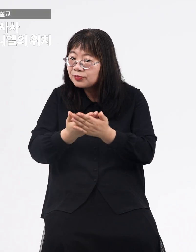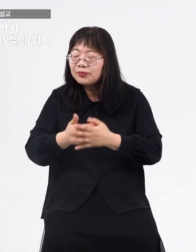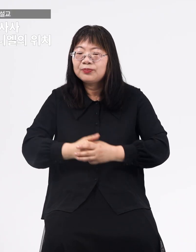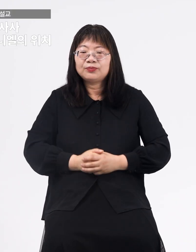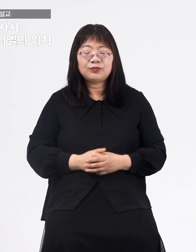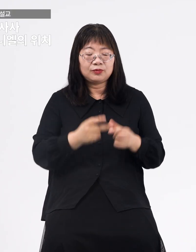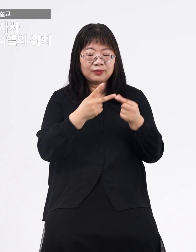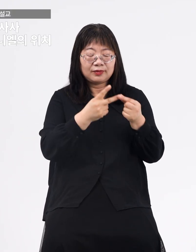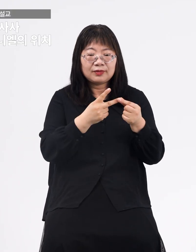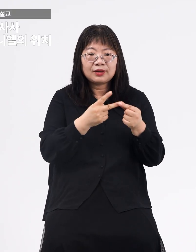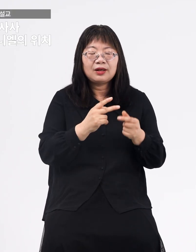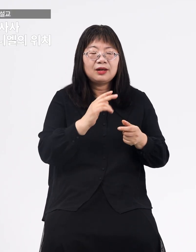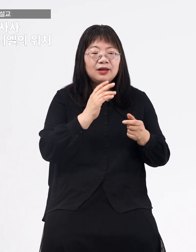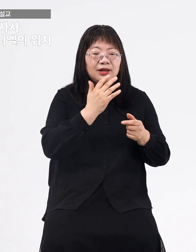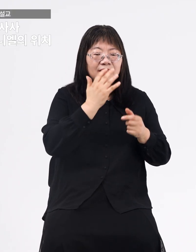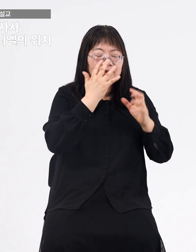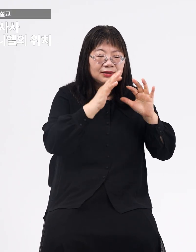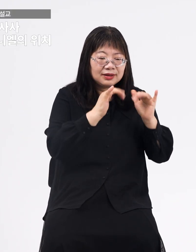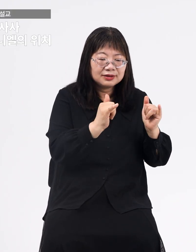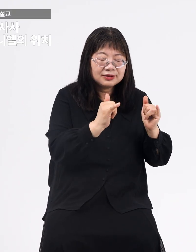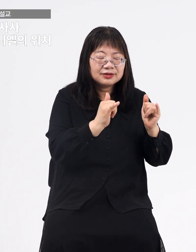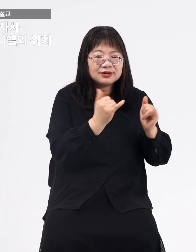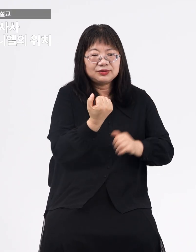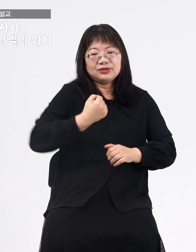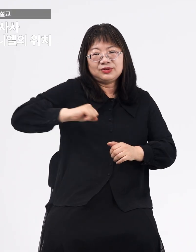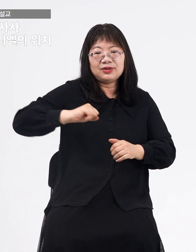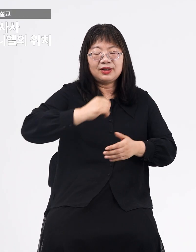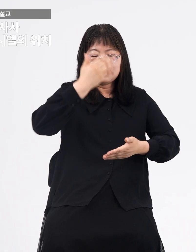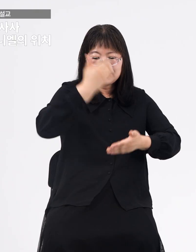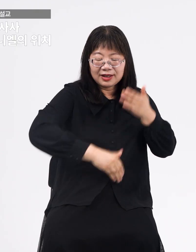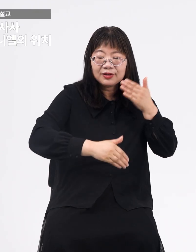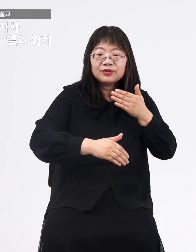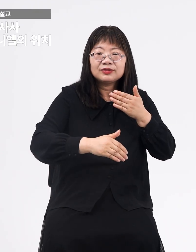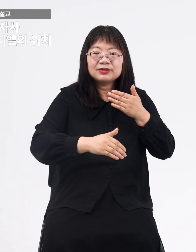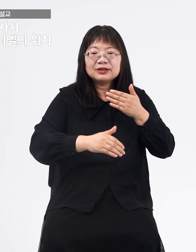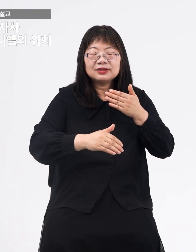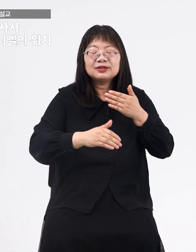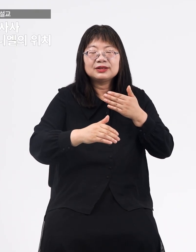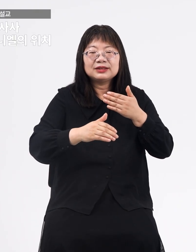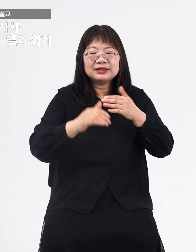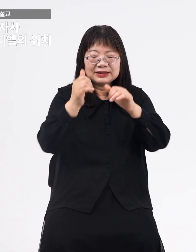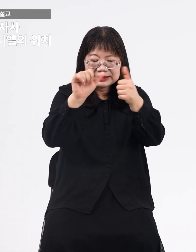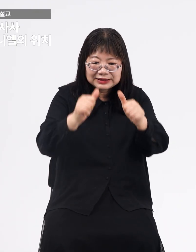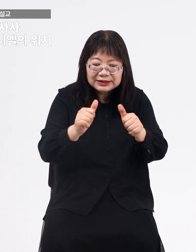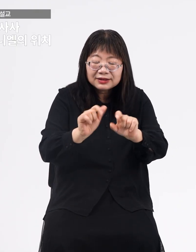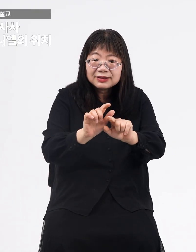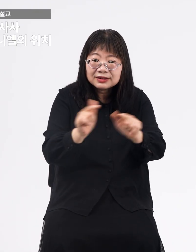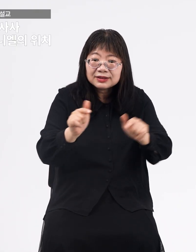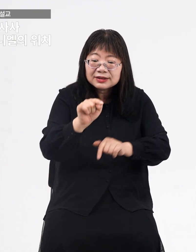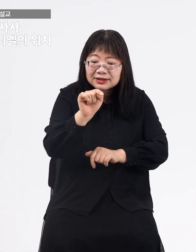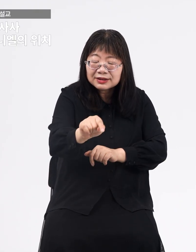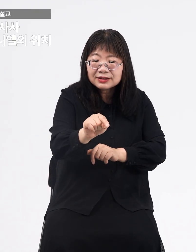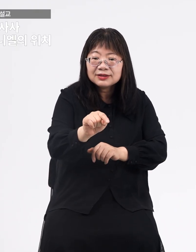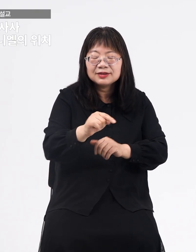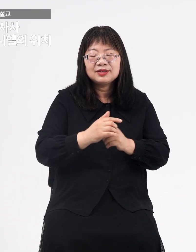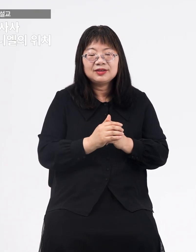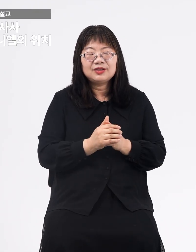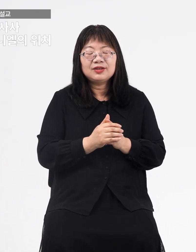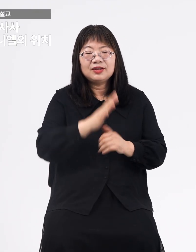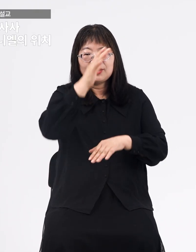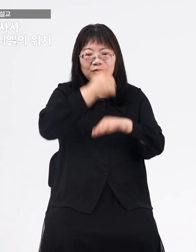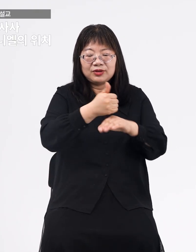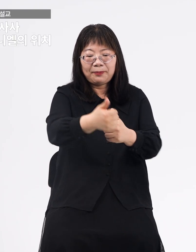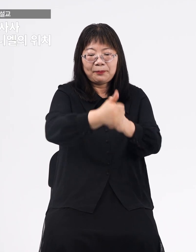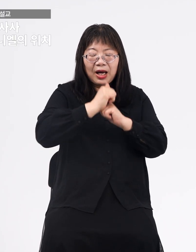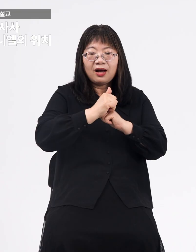그들이 불순종해서 남겨두었던 것들이 어떻게 그들의 주인 노릇을 하게 되는가, 결국에는